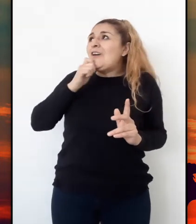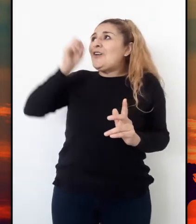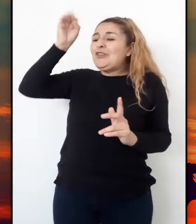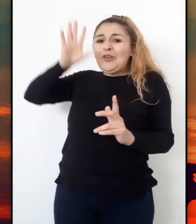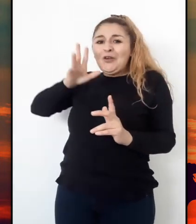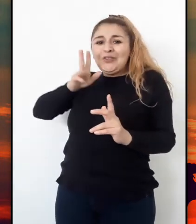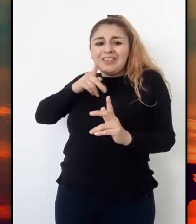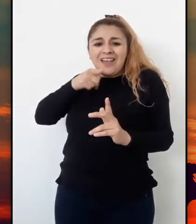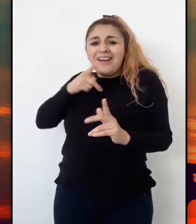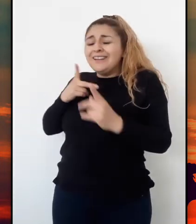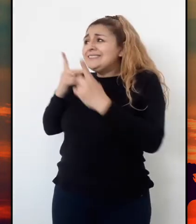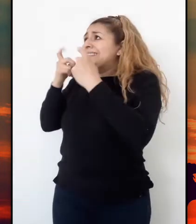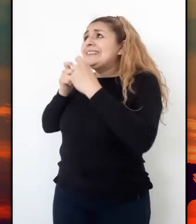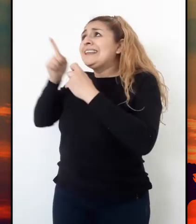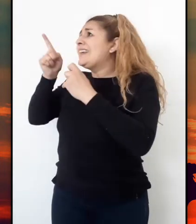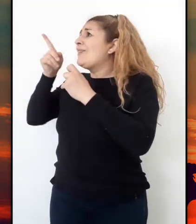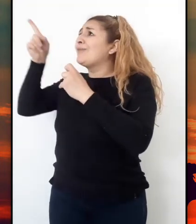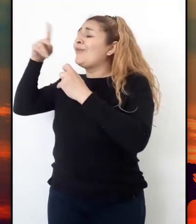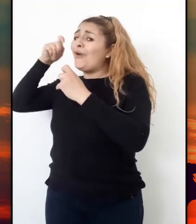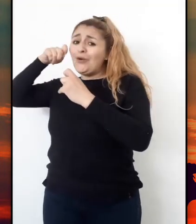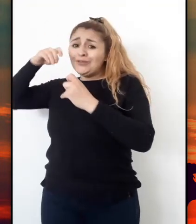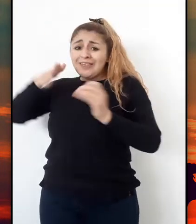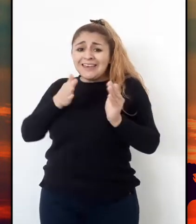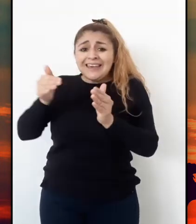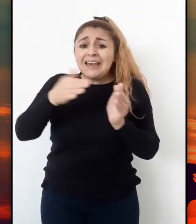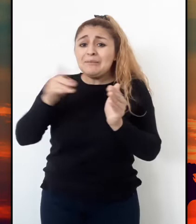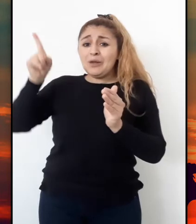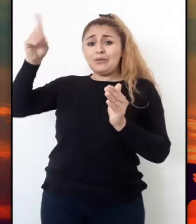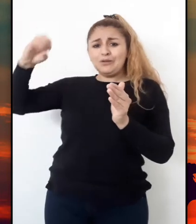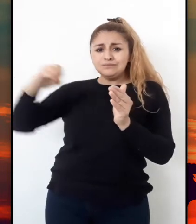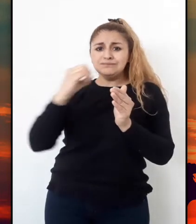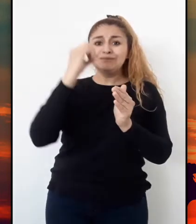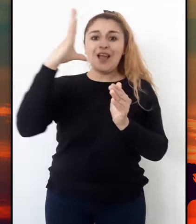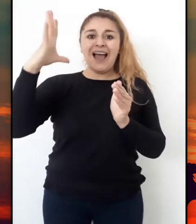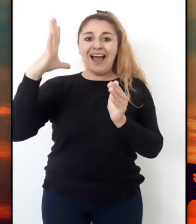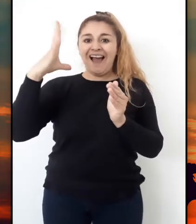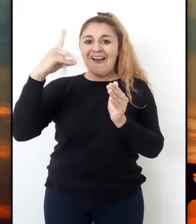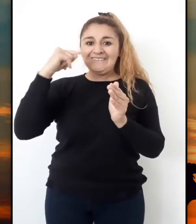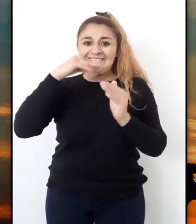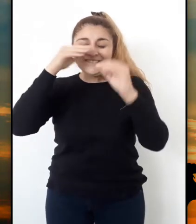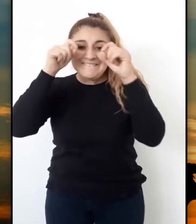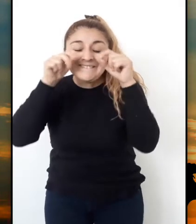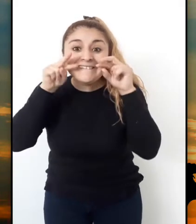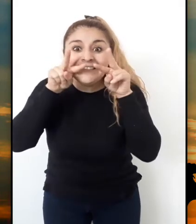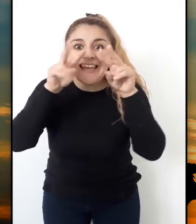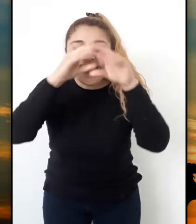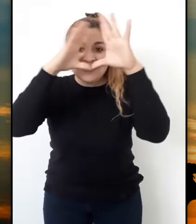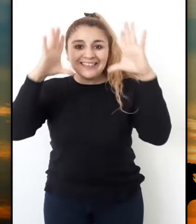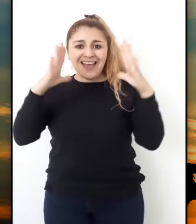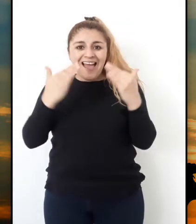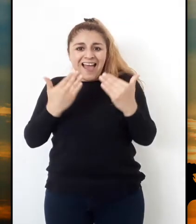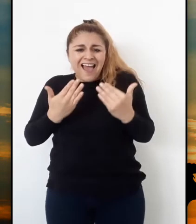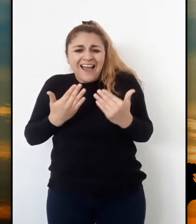oh Eternal, oh Jehová, la luz de tu rostro. David veut nous dire. David